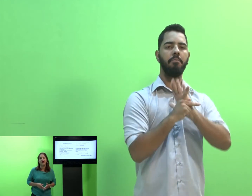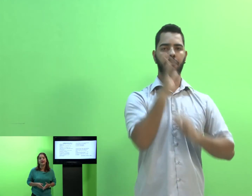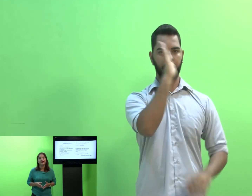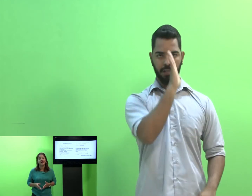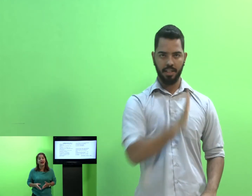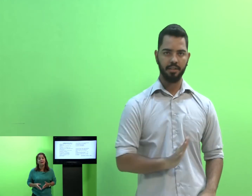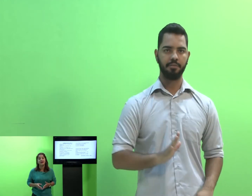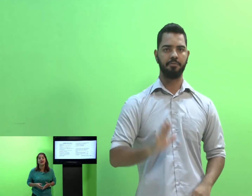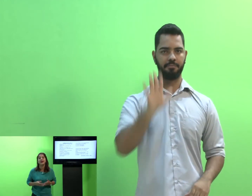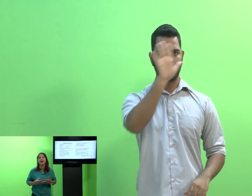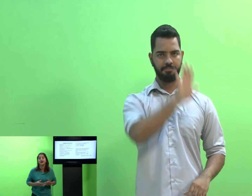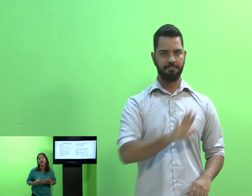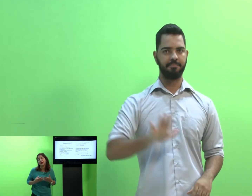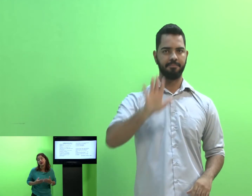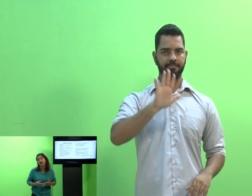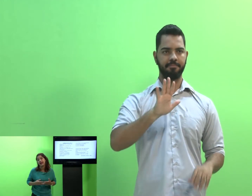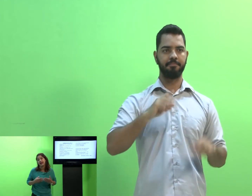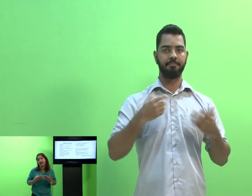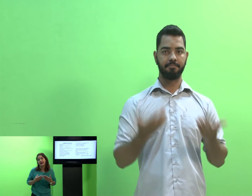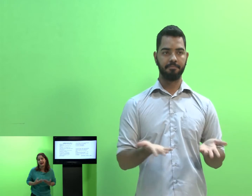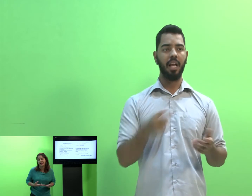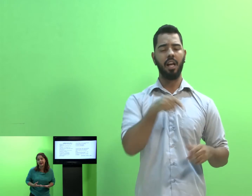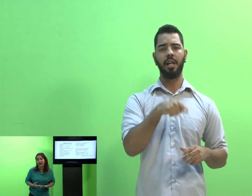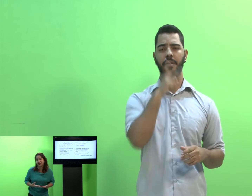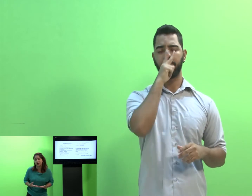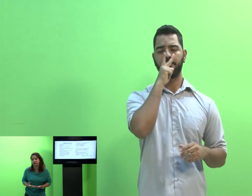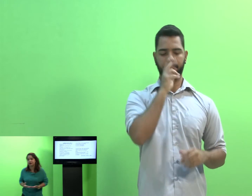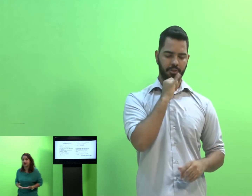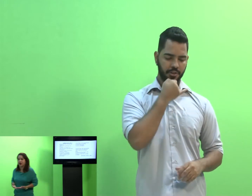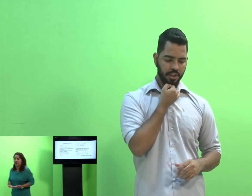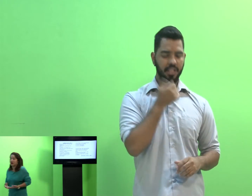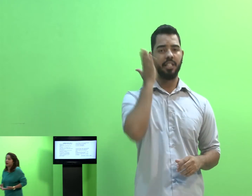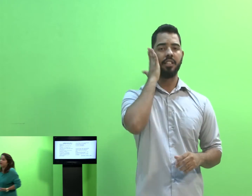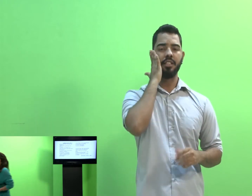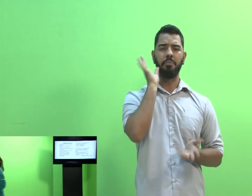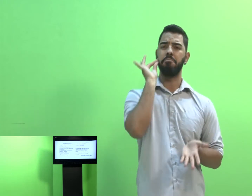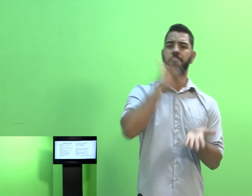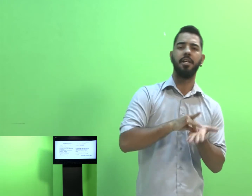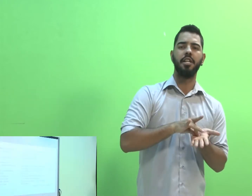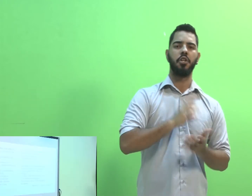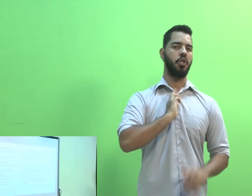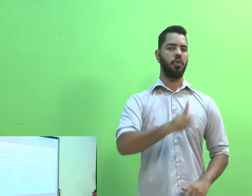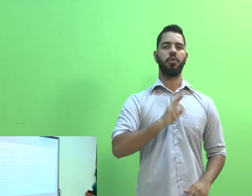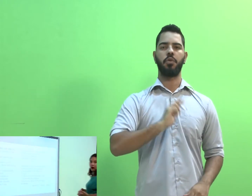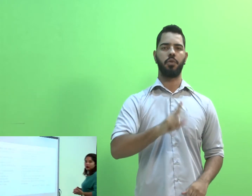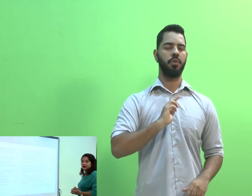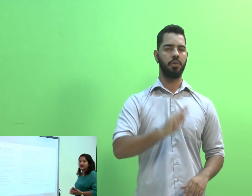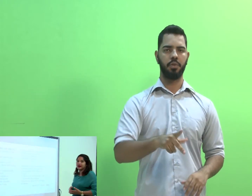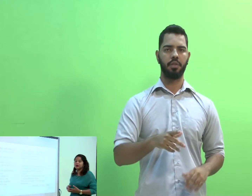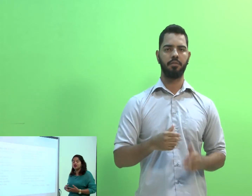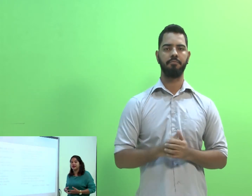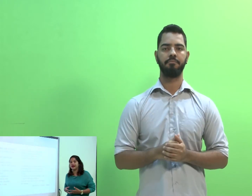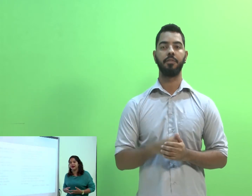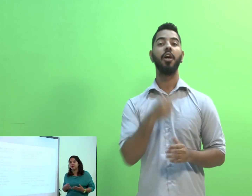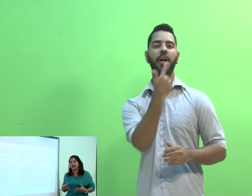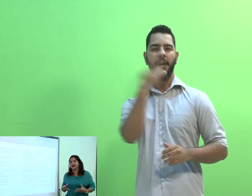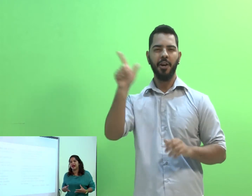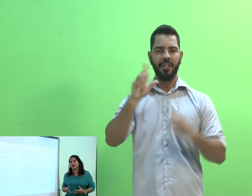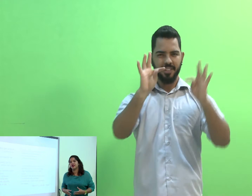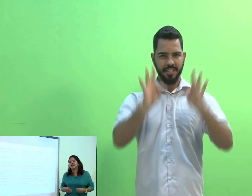lamento, pois o poeta sabe que ele não se tornará realidade. Vejamos aqui um outro exemplo